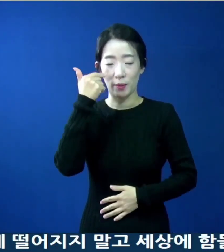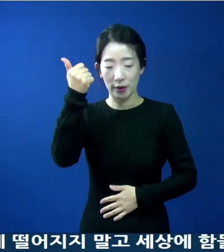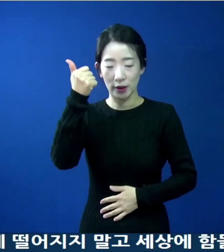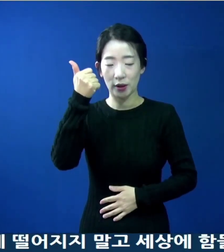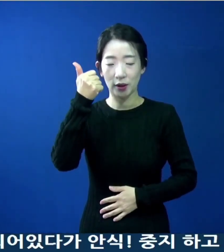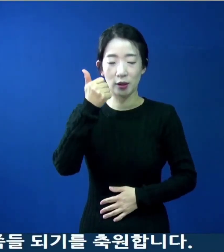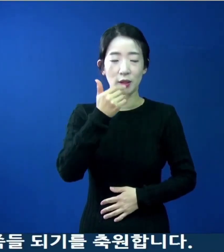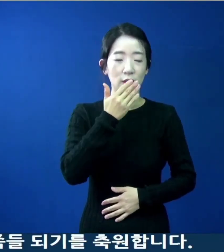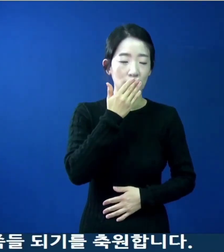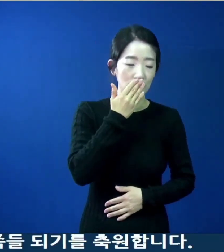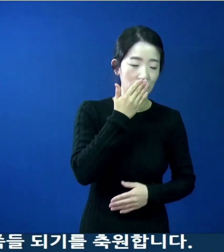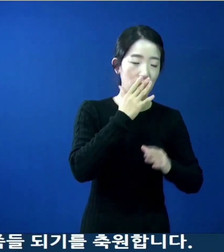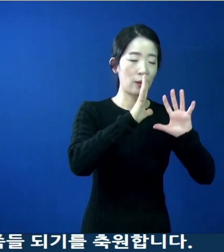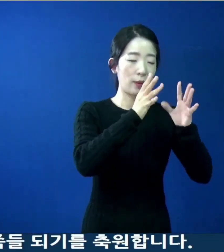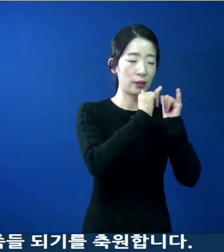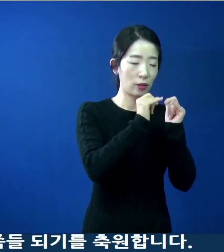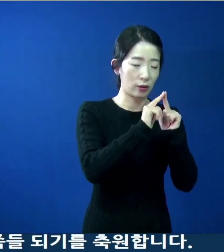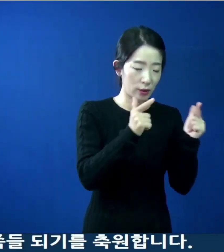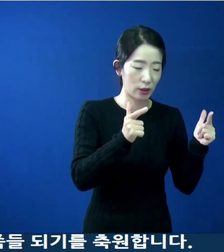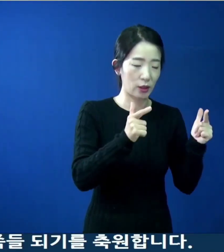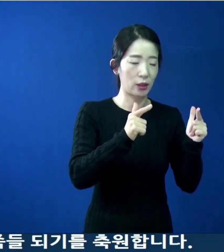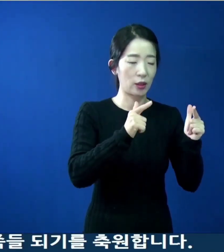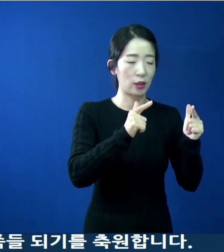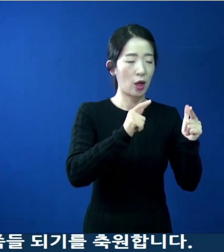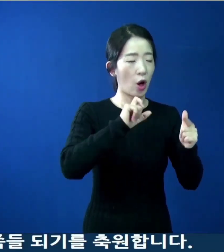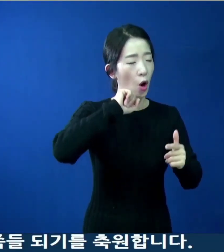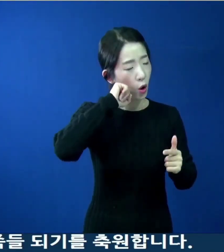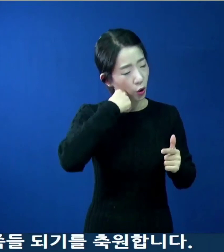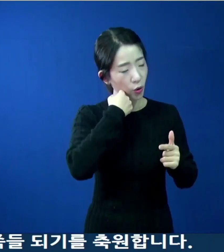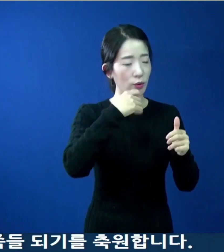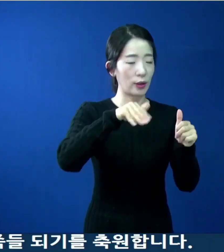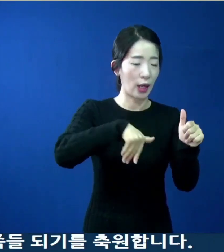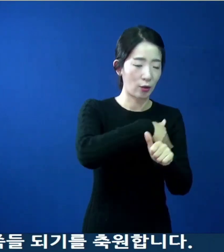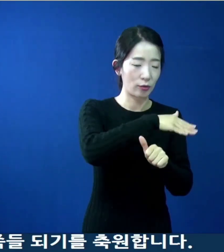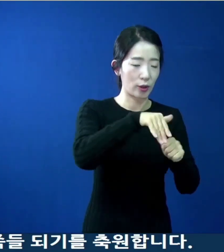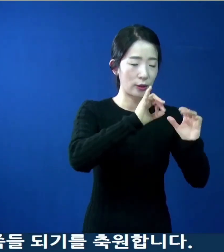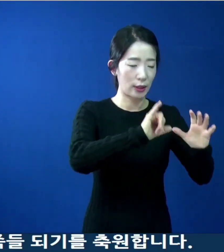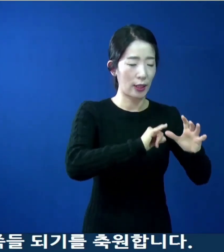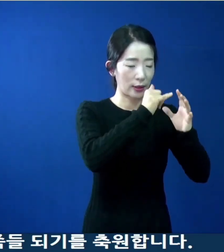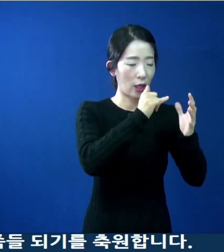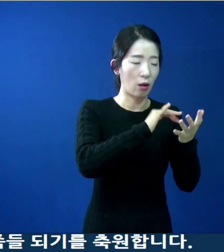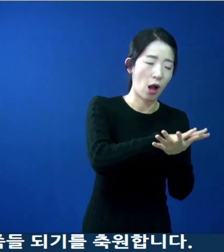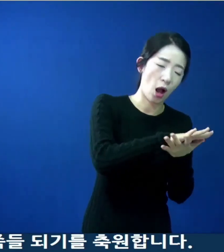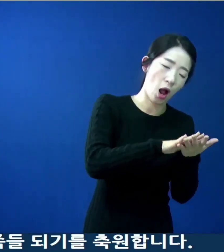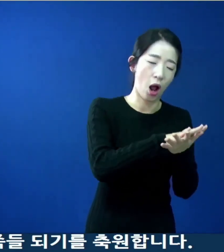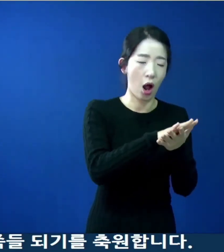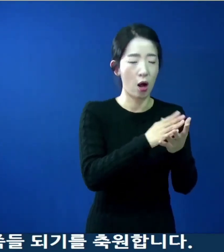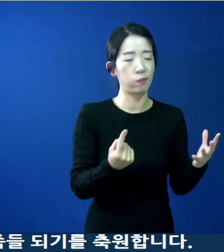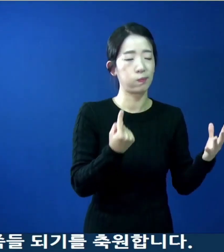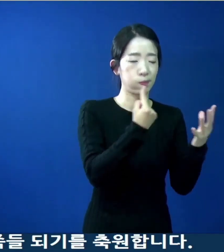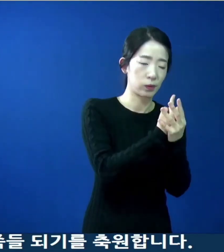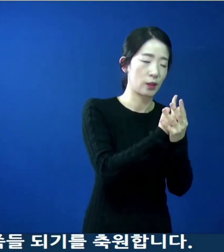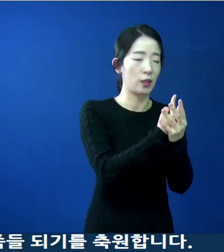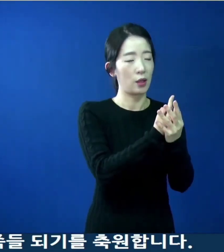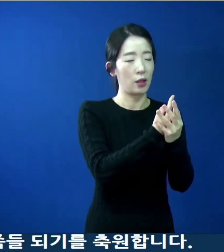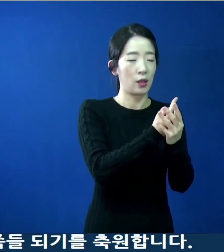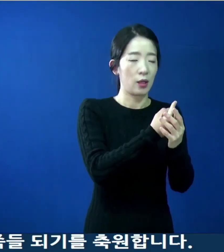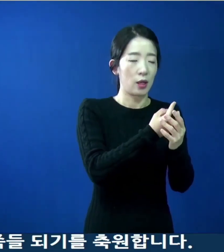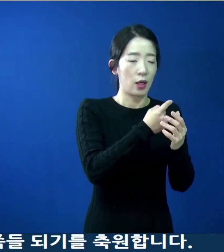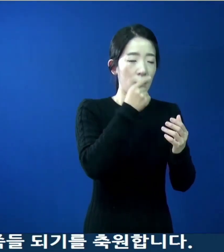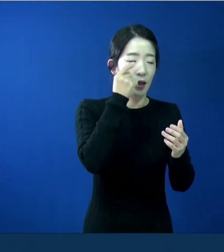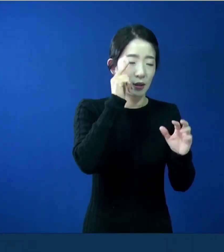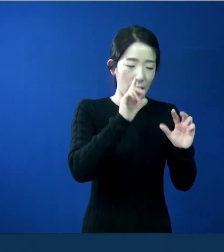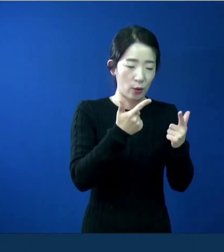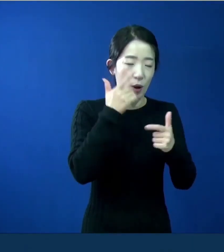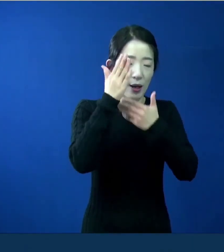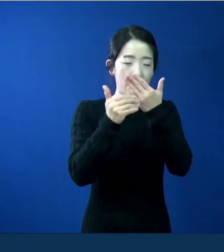어려운 중에도 세상을 벗하지 아니하며 세상 속에 살지만 하나님만을 섬기며 살겠다는